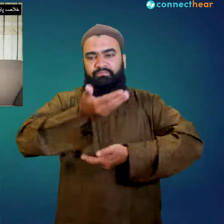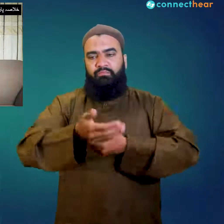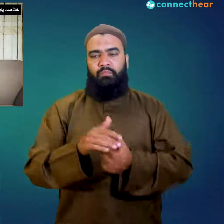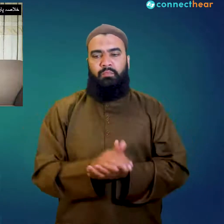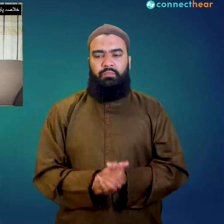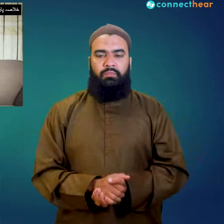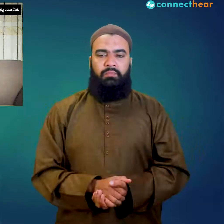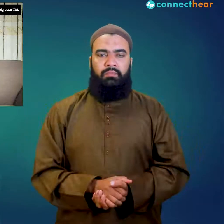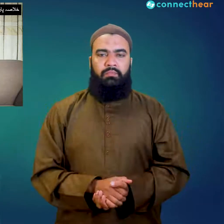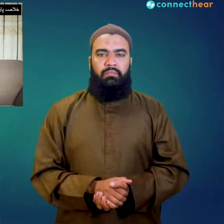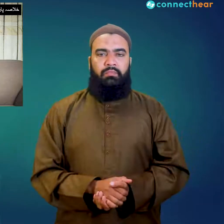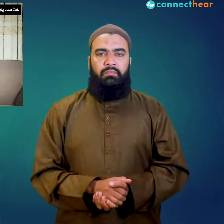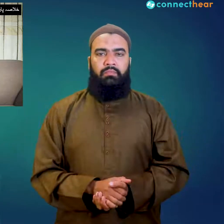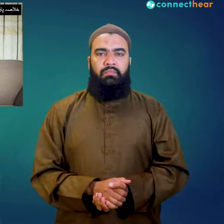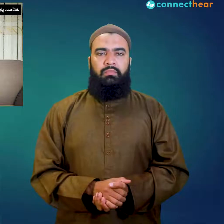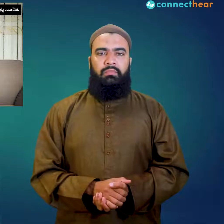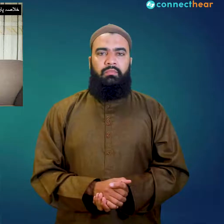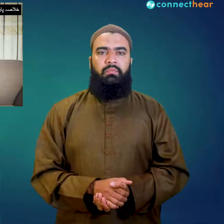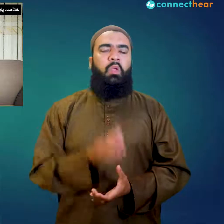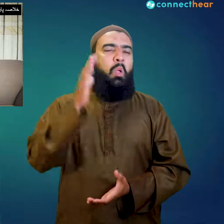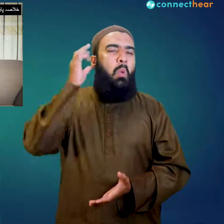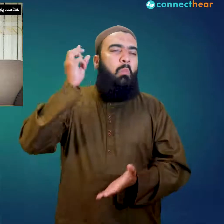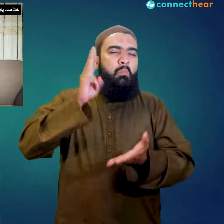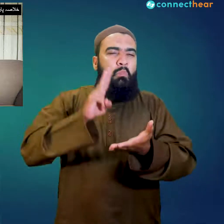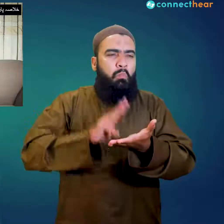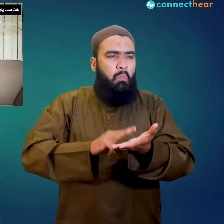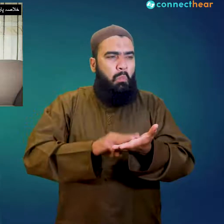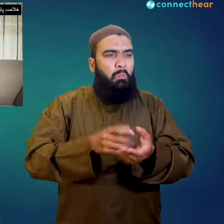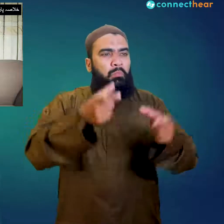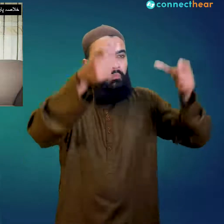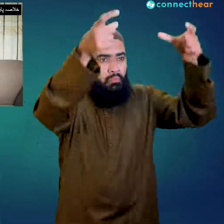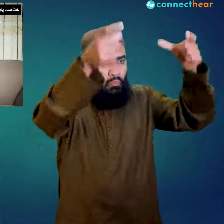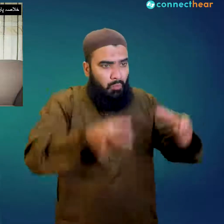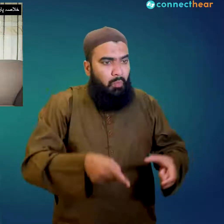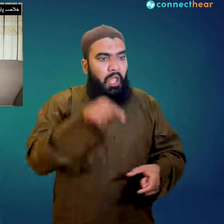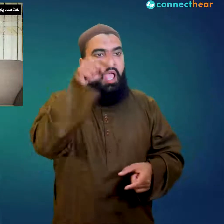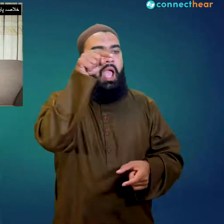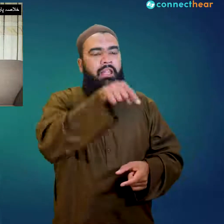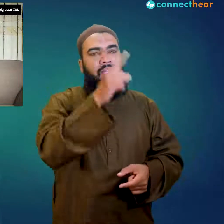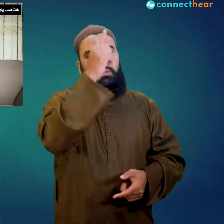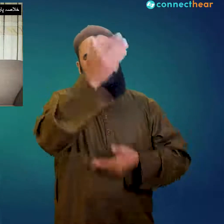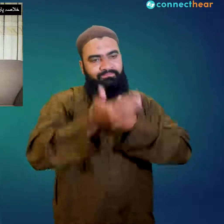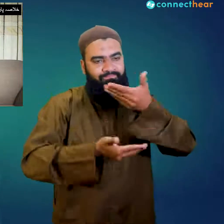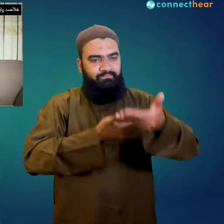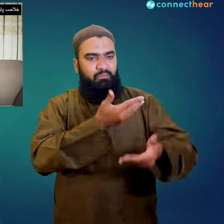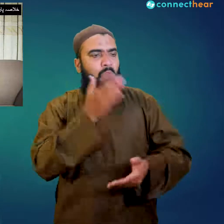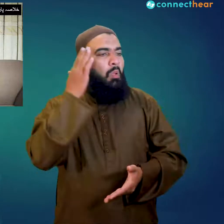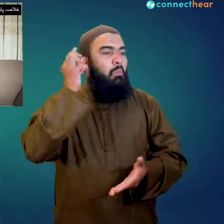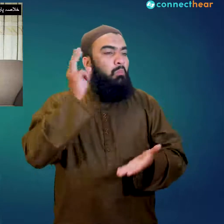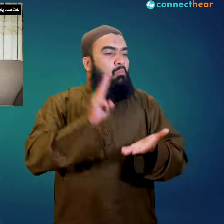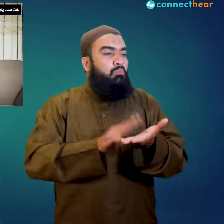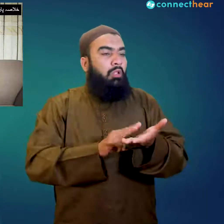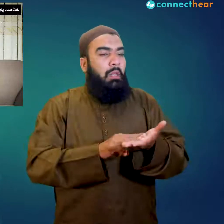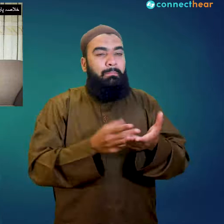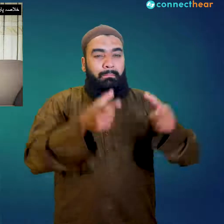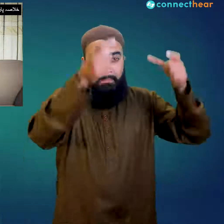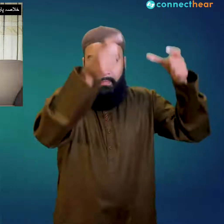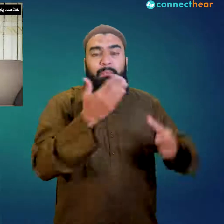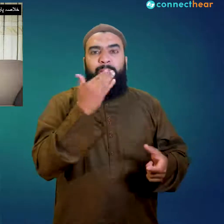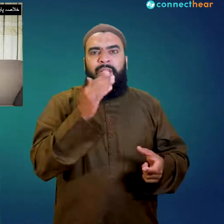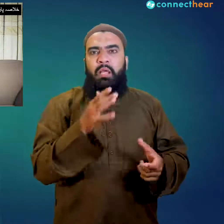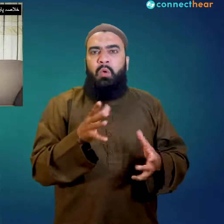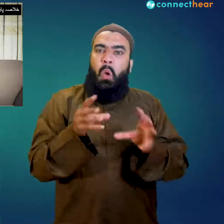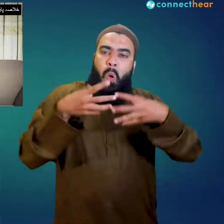تَفَرَّقُوا، مشہور آیت ہے۔ مسلمانوں کی اجتماعی قوت، اتحاد اور اتفاق کا درس اس